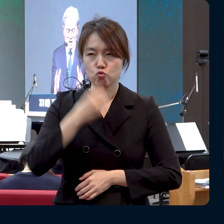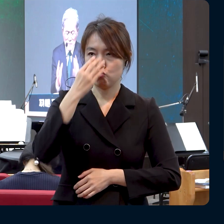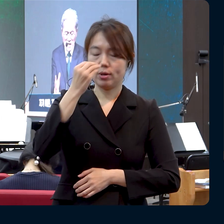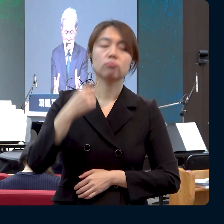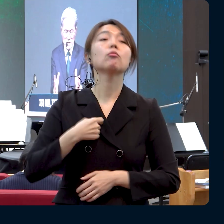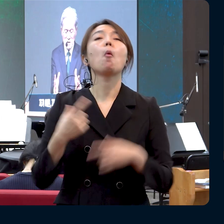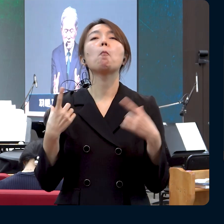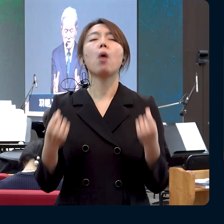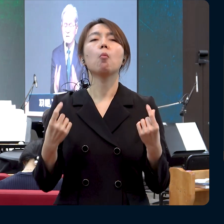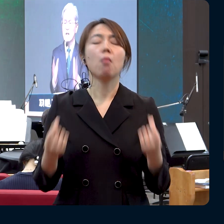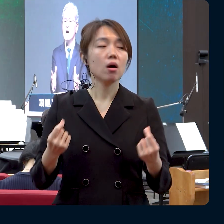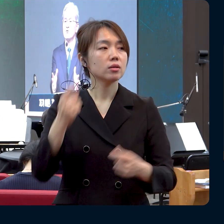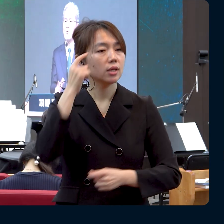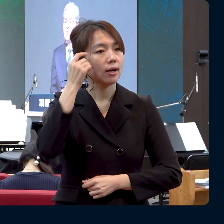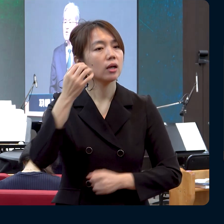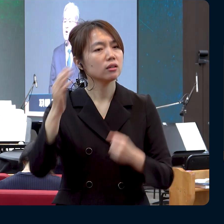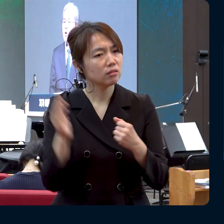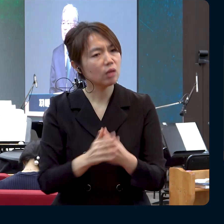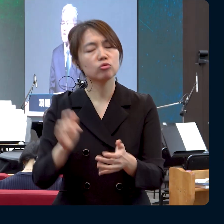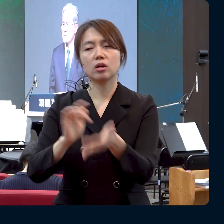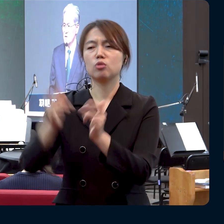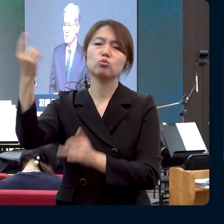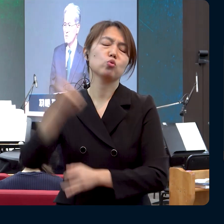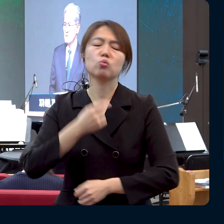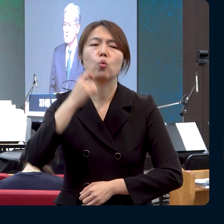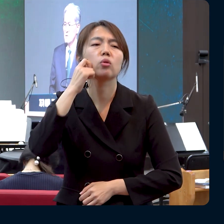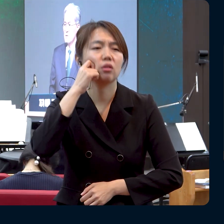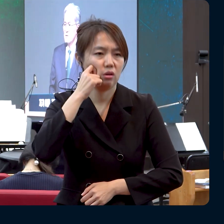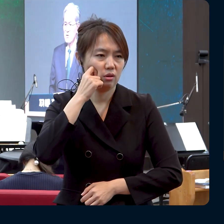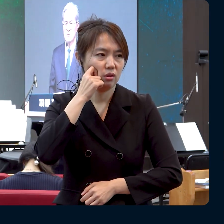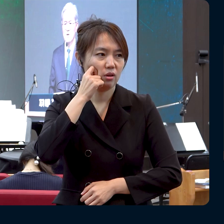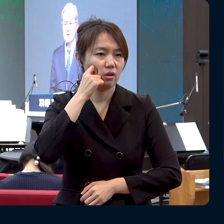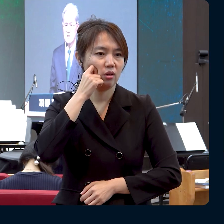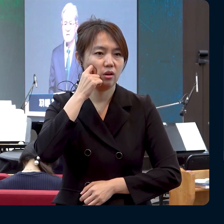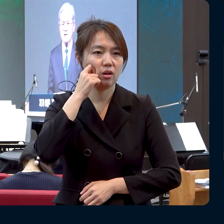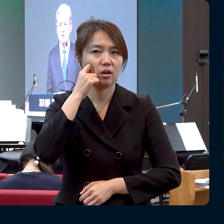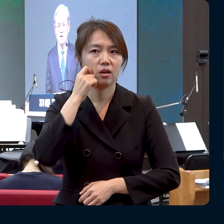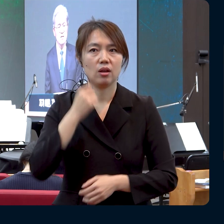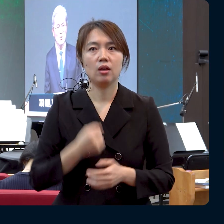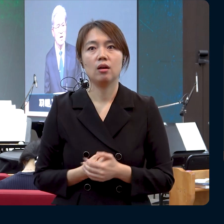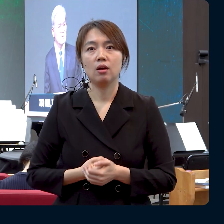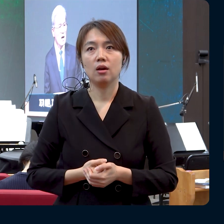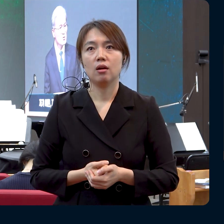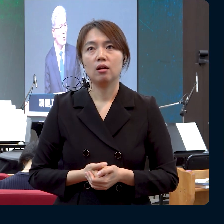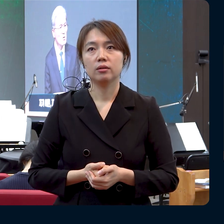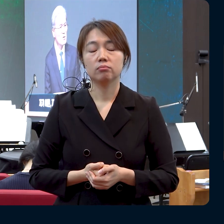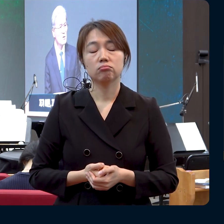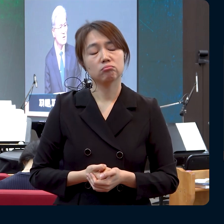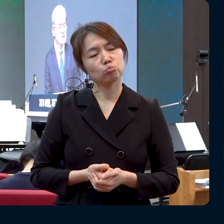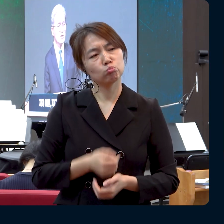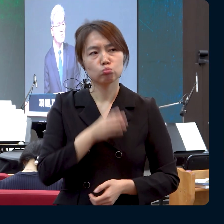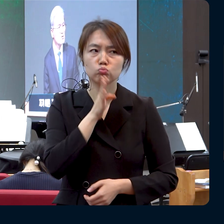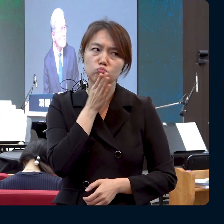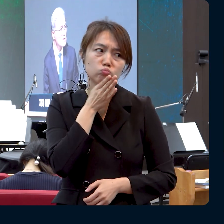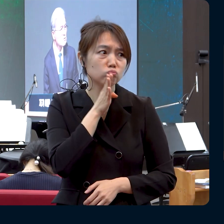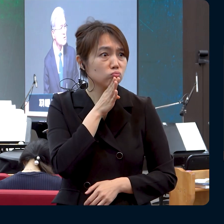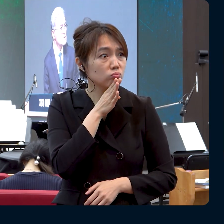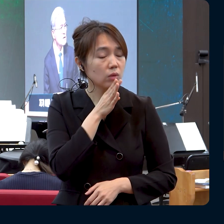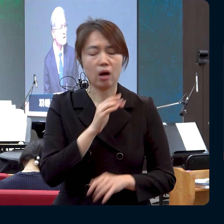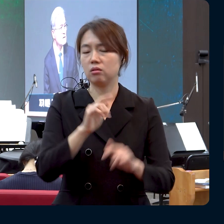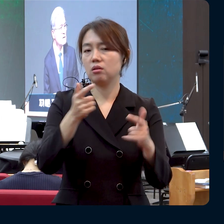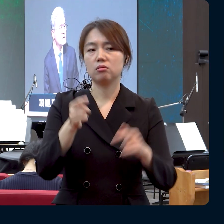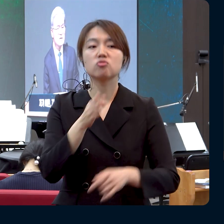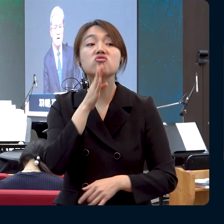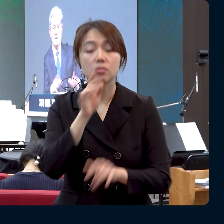주님이, 그 말씀이, 그 은혜가 들어올 곳이 없는 사람이 있어요. 여러분 진짜 그럴까 할지 모르겠지만 아니요, 실제로 정말